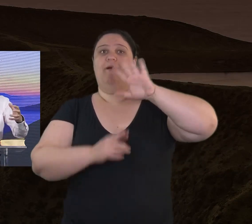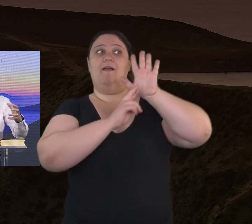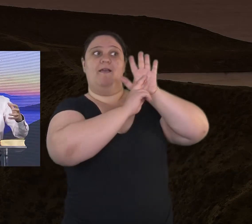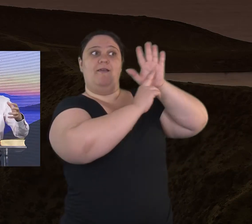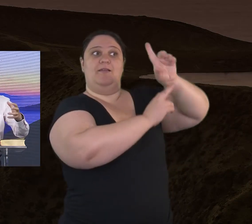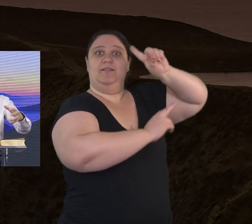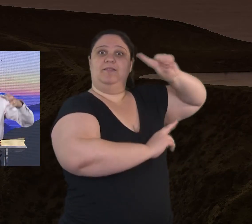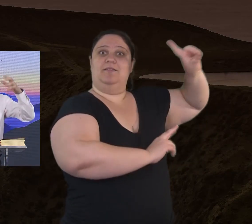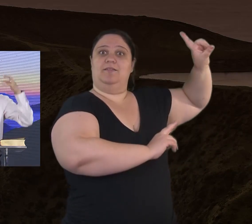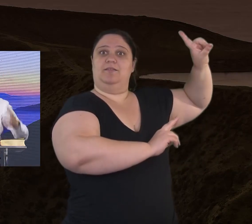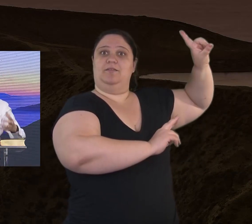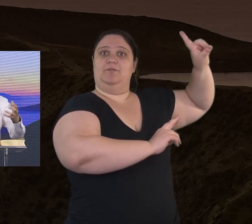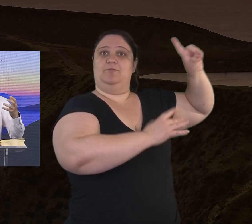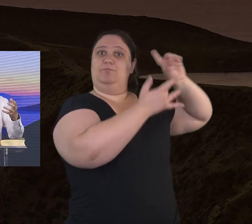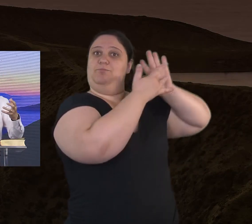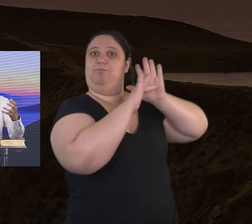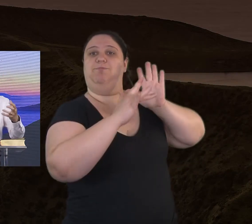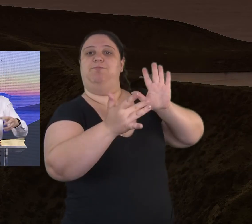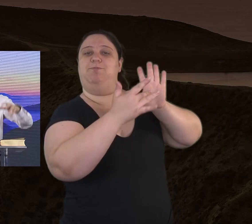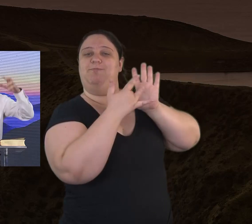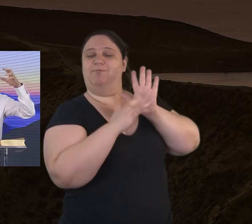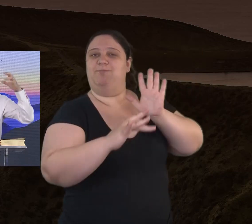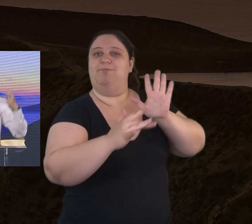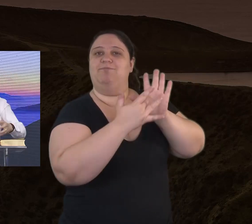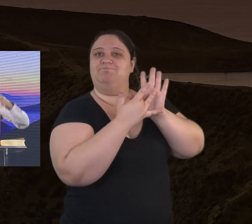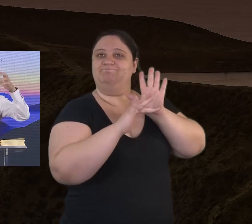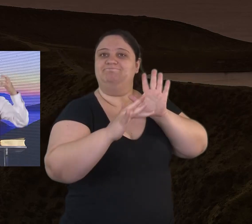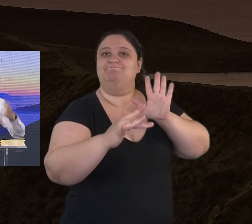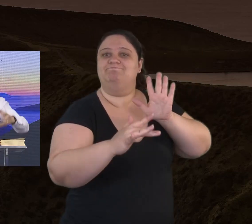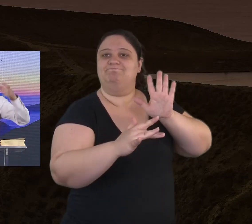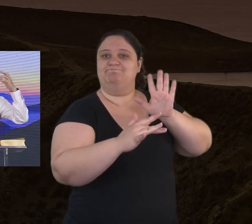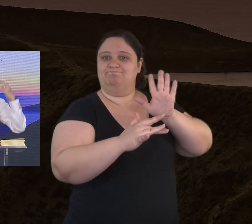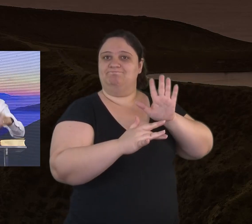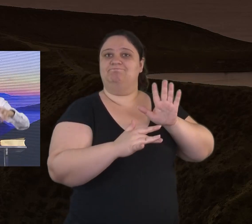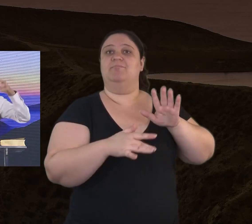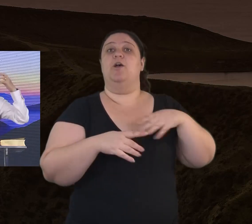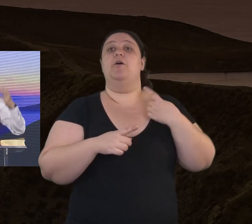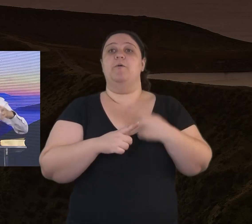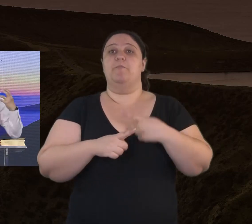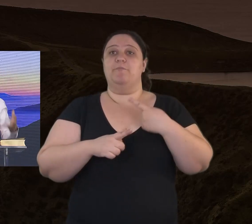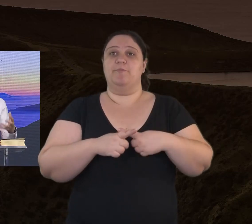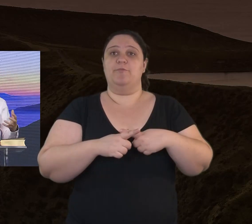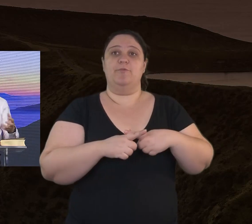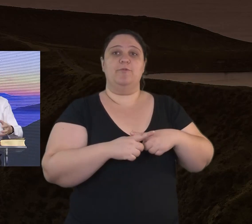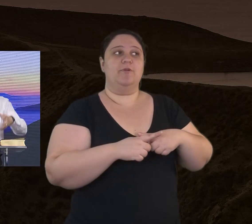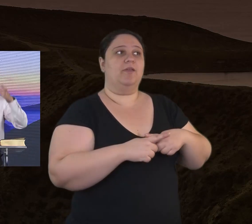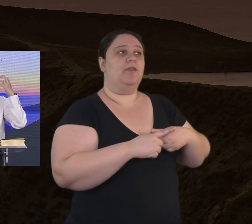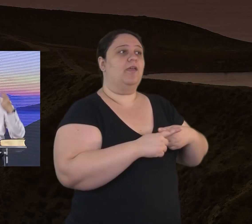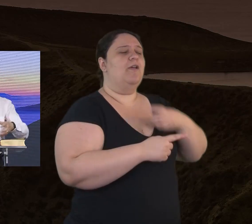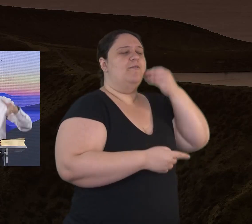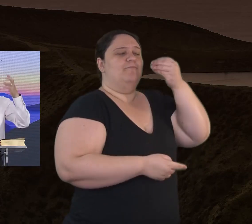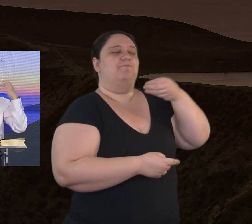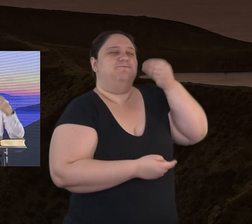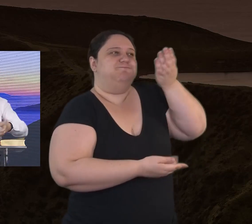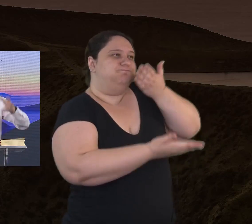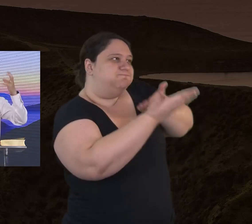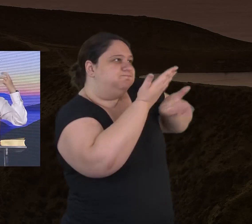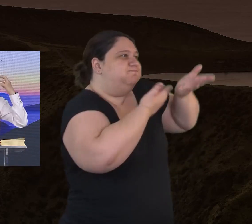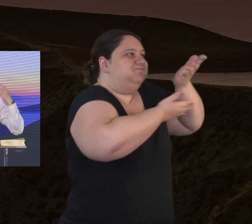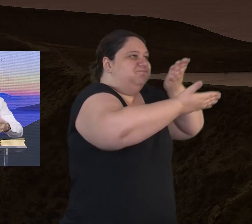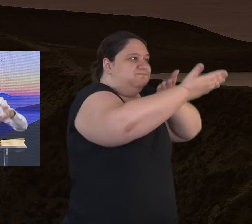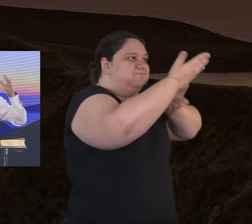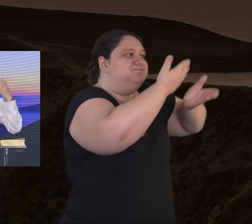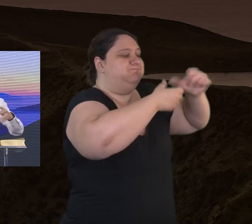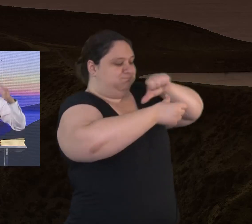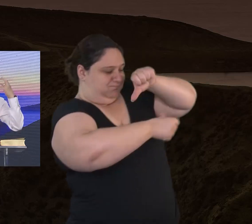natureza, do próprio Deus. Os elementos de Deus estão nos saturando e transformando a